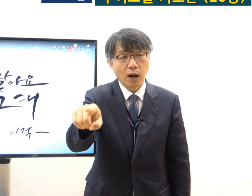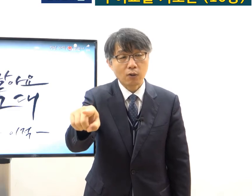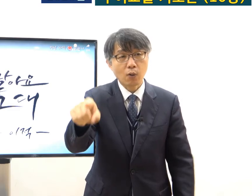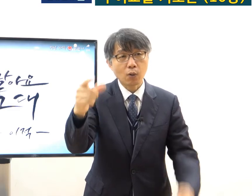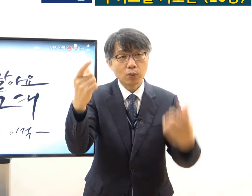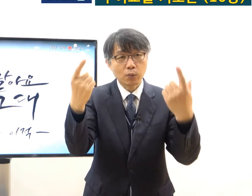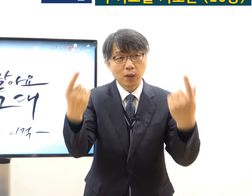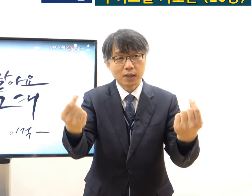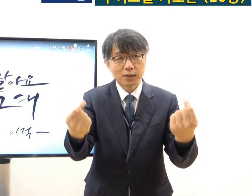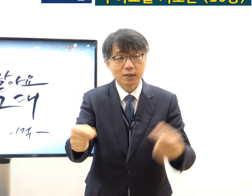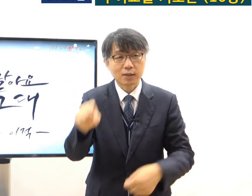그거하고 똑같은